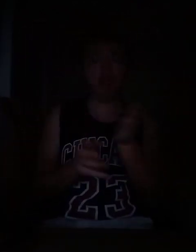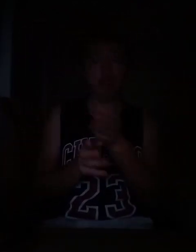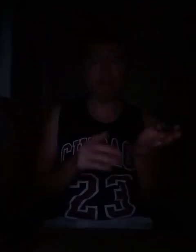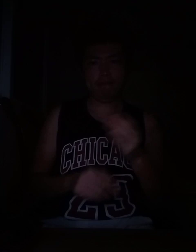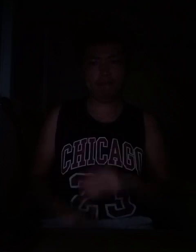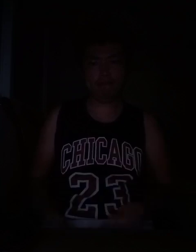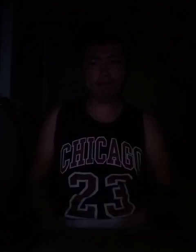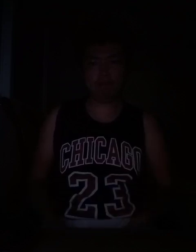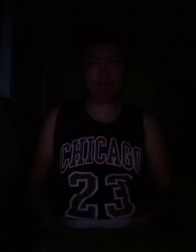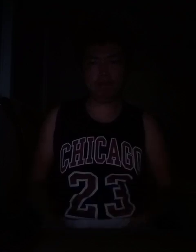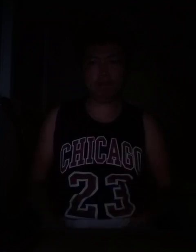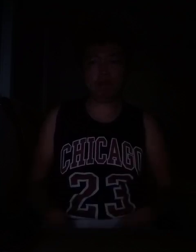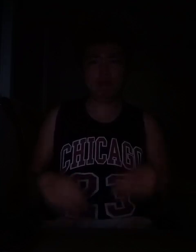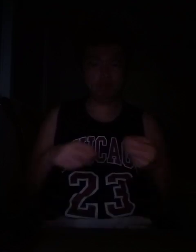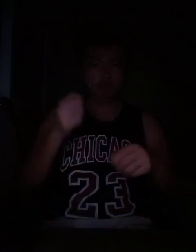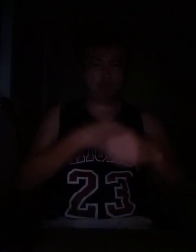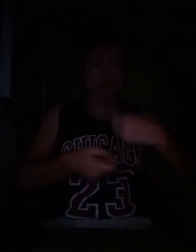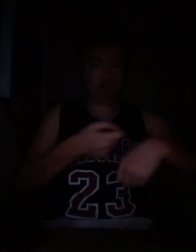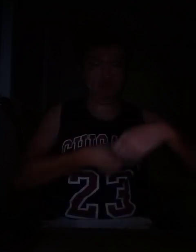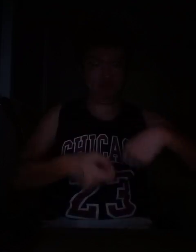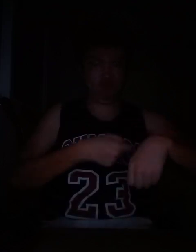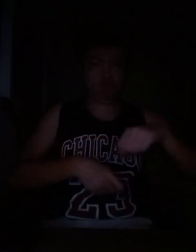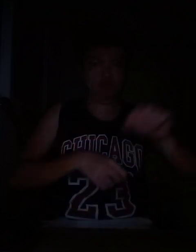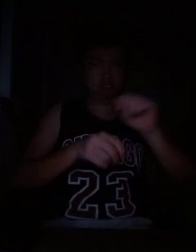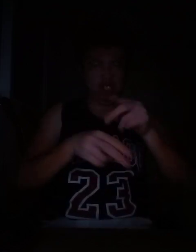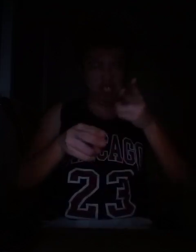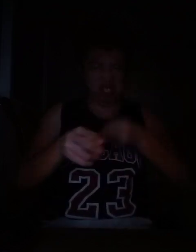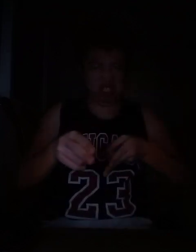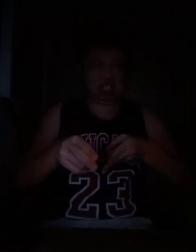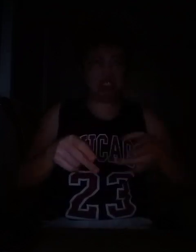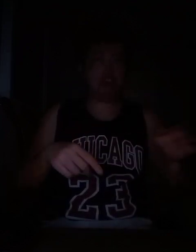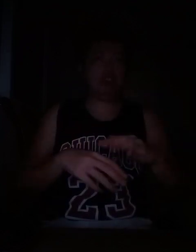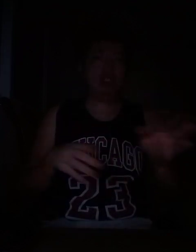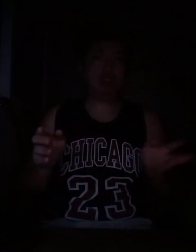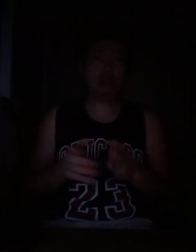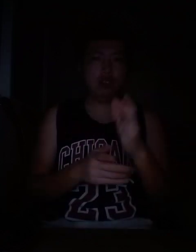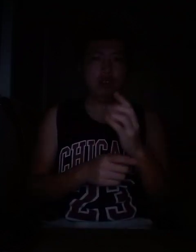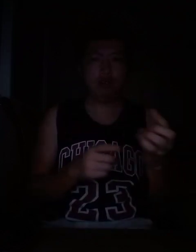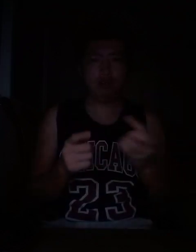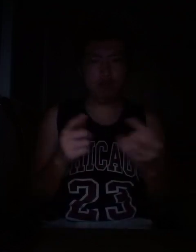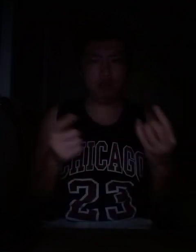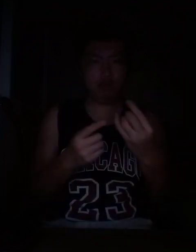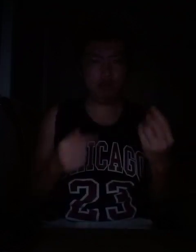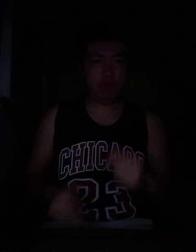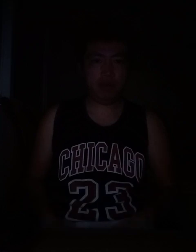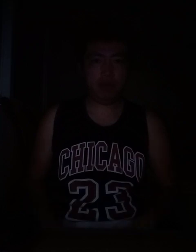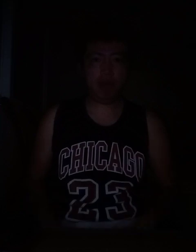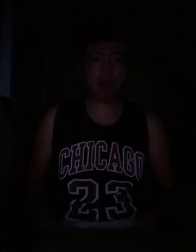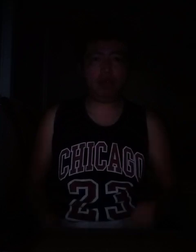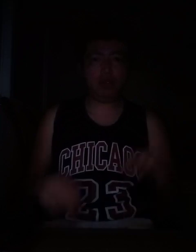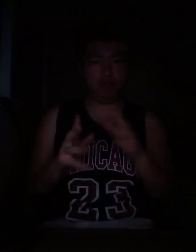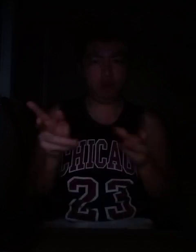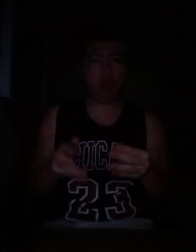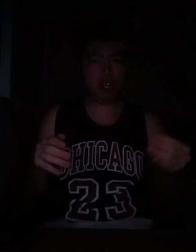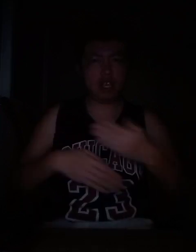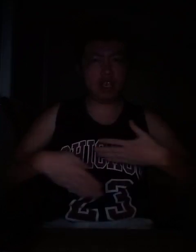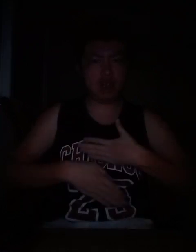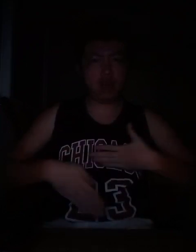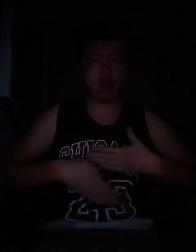한창이었습니다. 묶어놨었는데 묶은 게 이제 끊어지면서 다 위로 올라왔었죠. 해수욕장에 컨테이너 샤워 시설과 관광